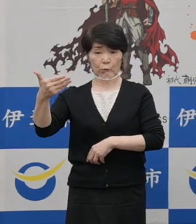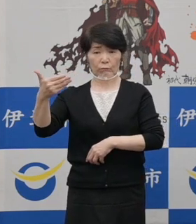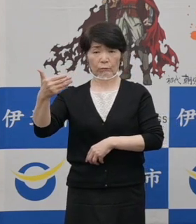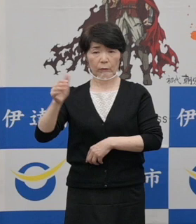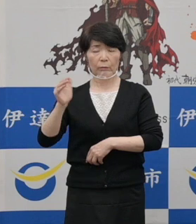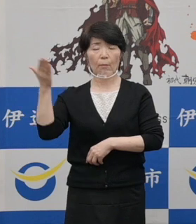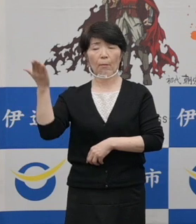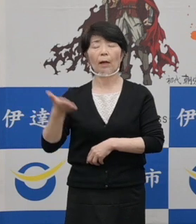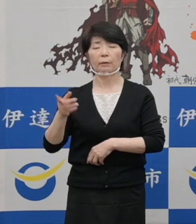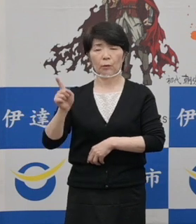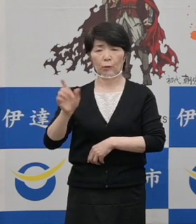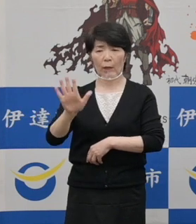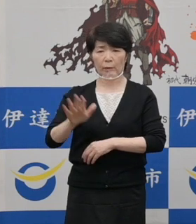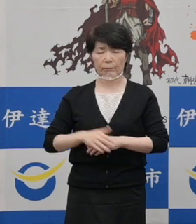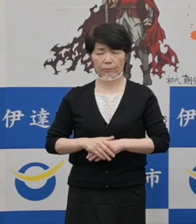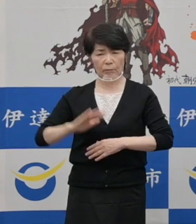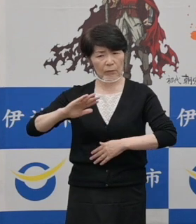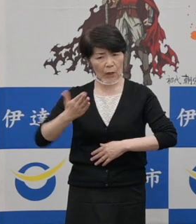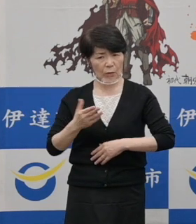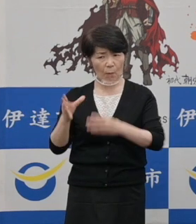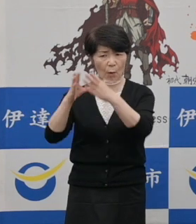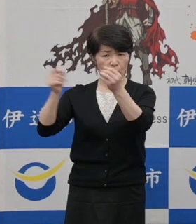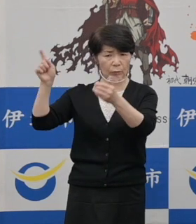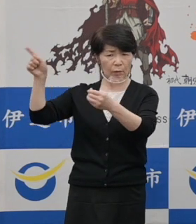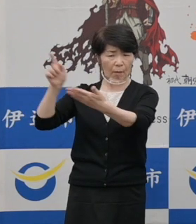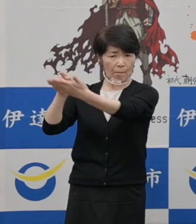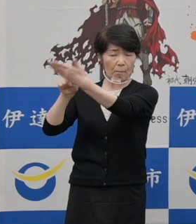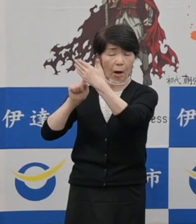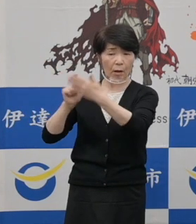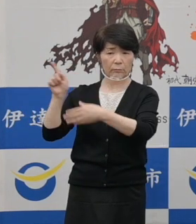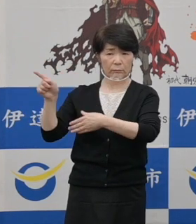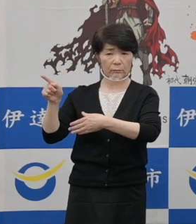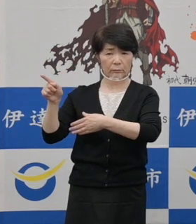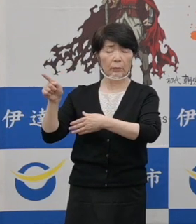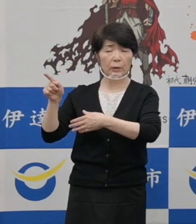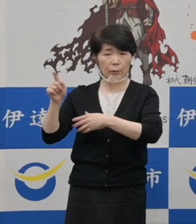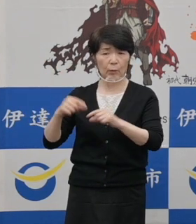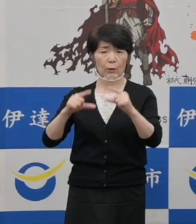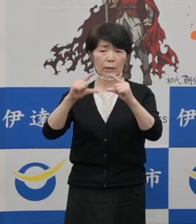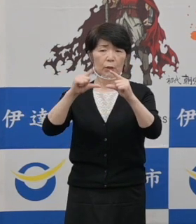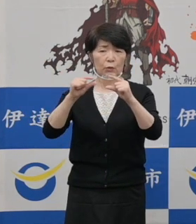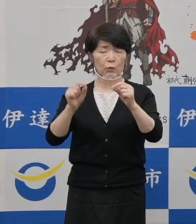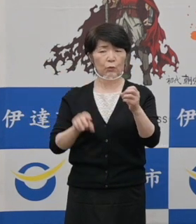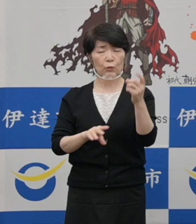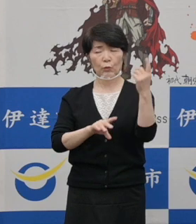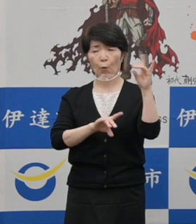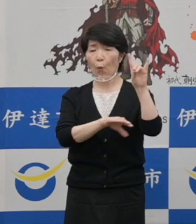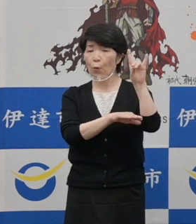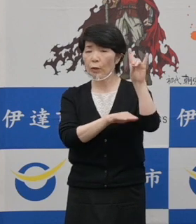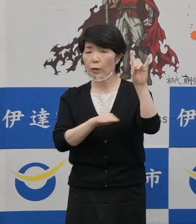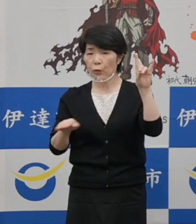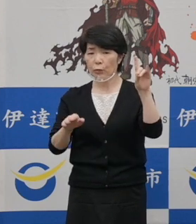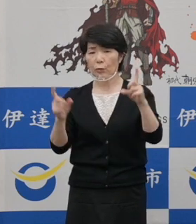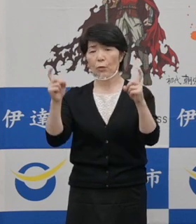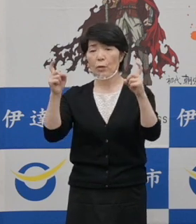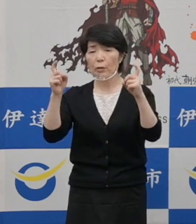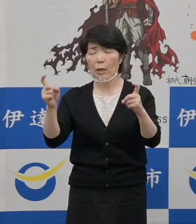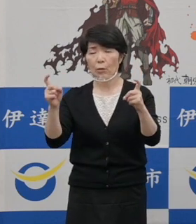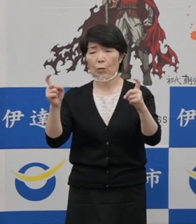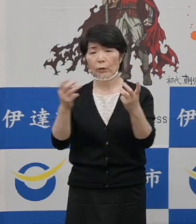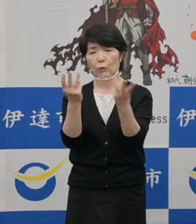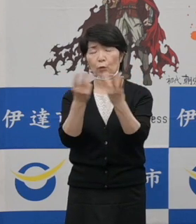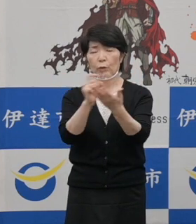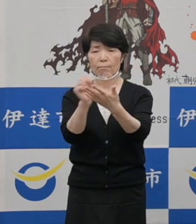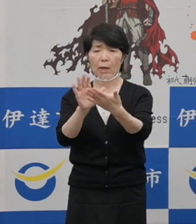。しかしながら、国が示します健全化判断比率基準、これは括弧の中の数字でございます